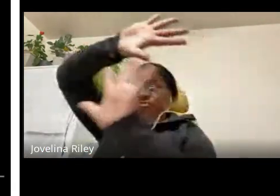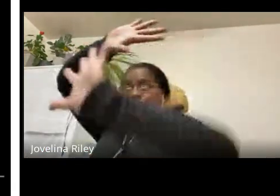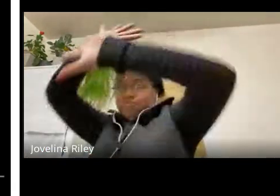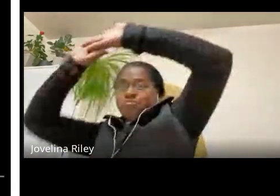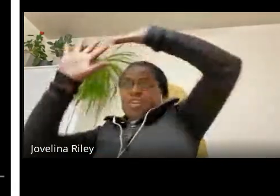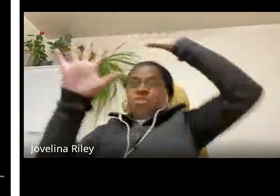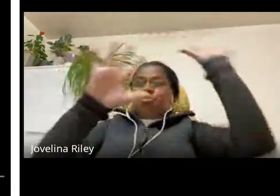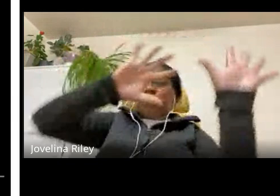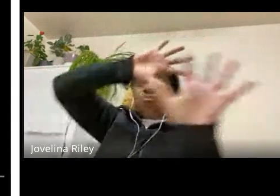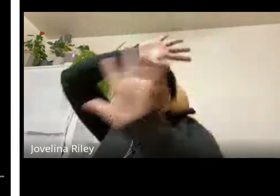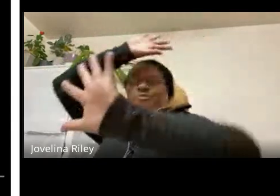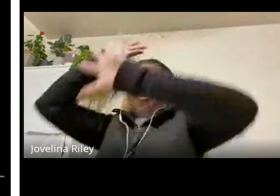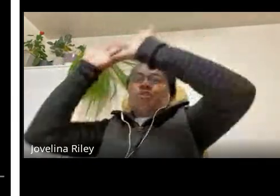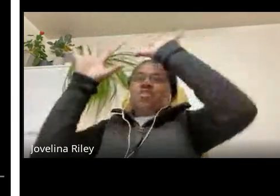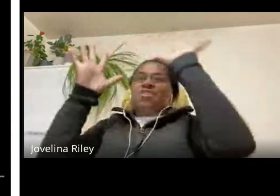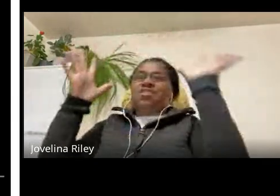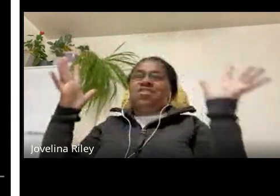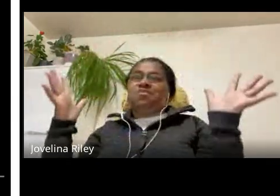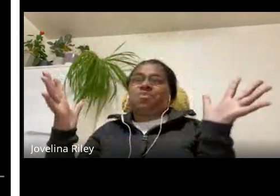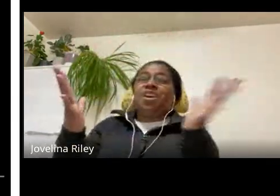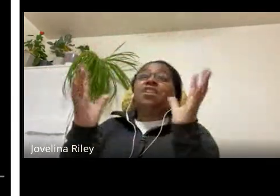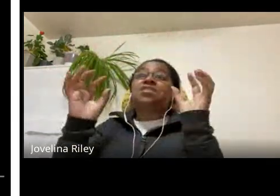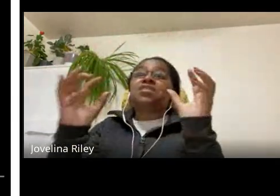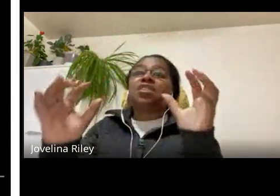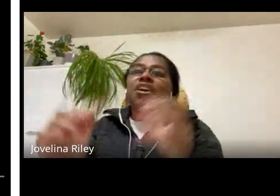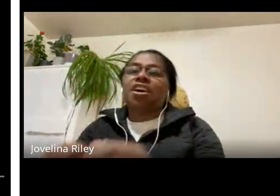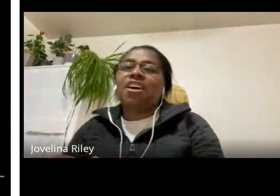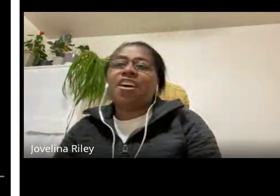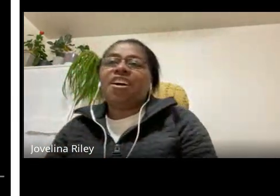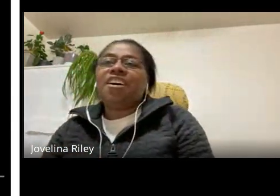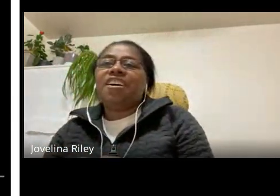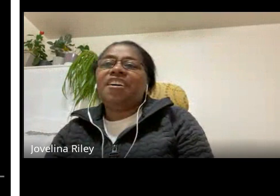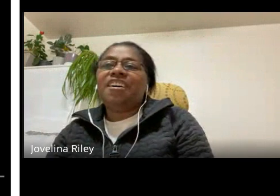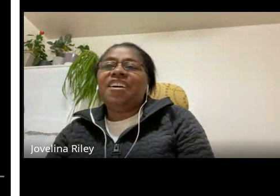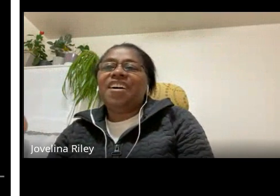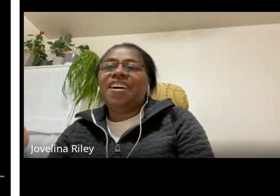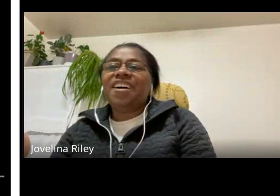essa coisa toda maravilhosa, assim, para eles entenderem.